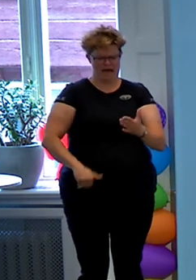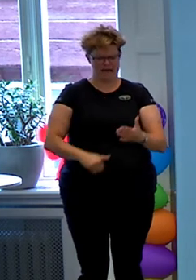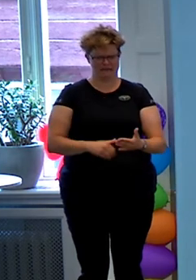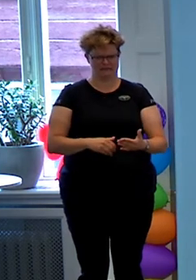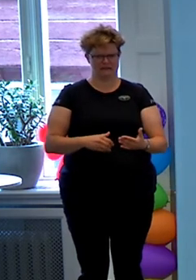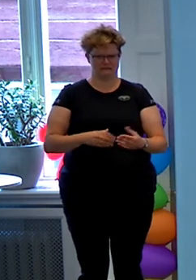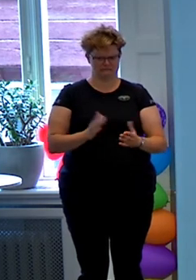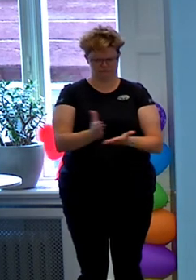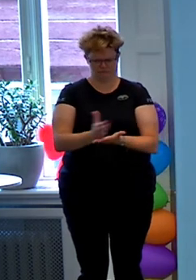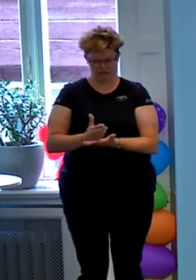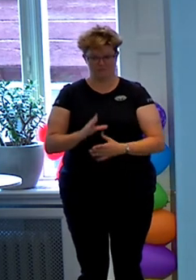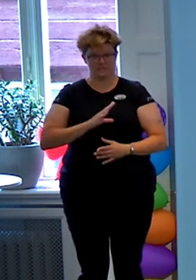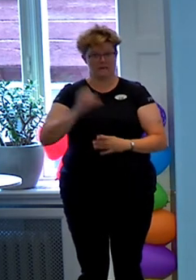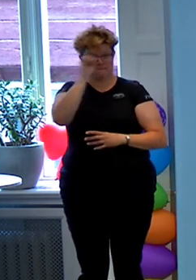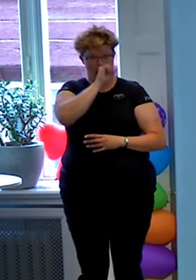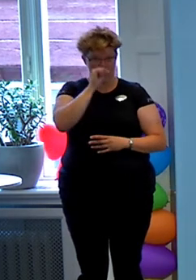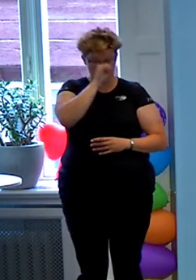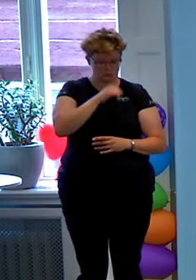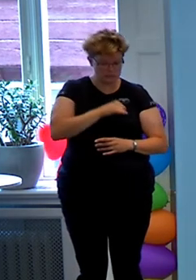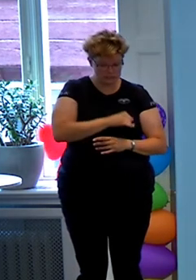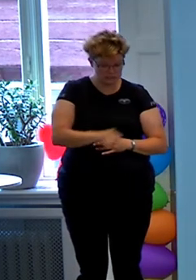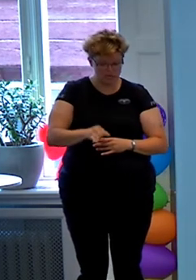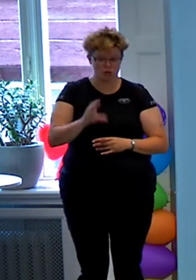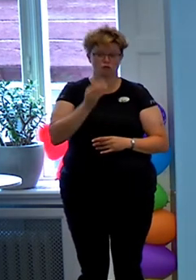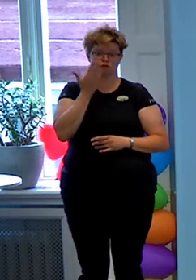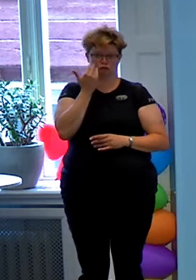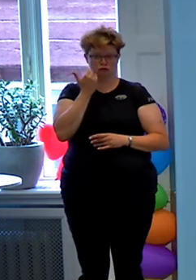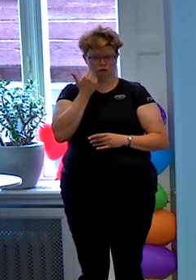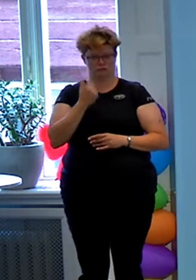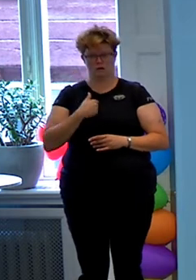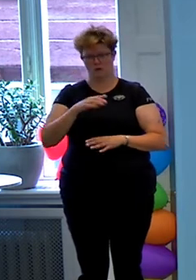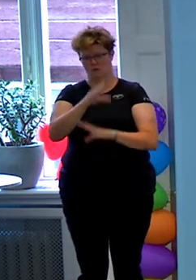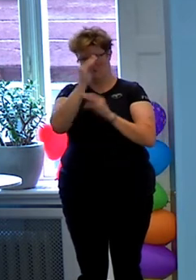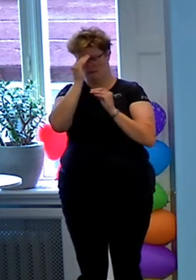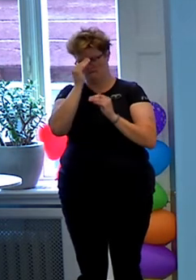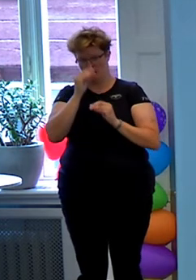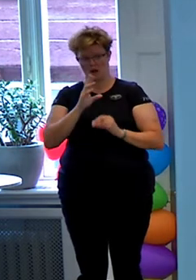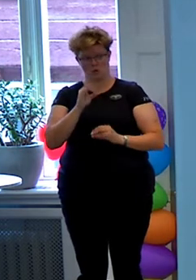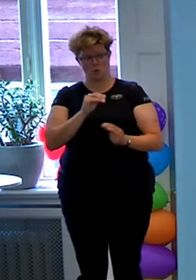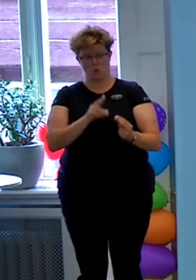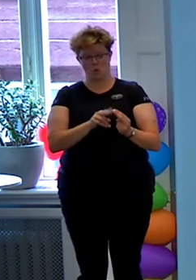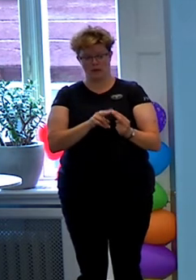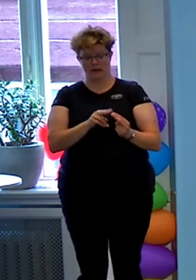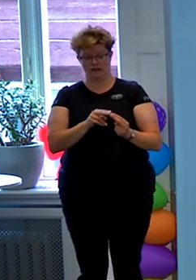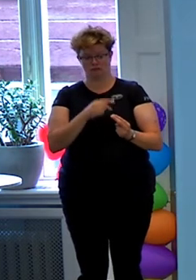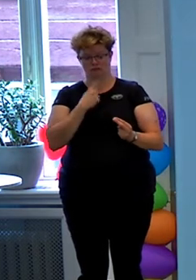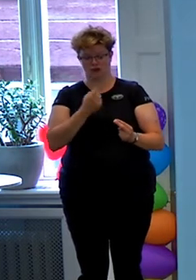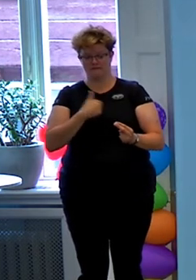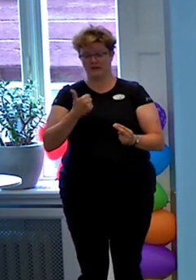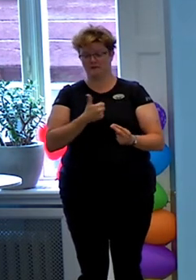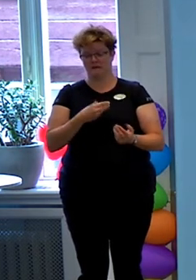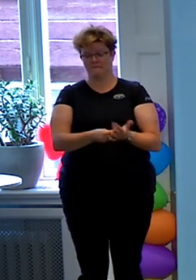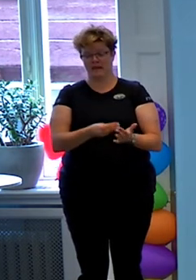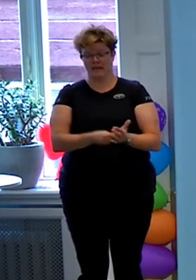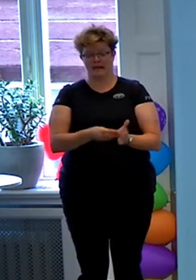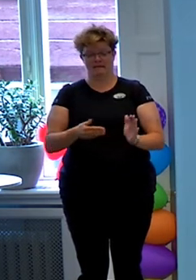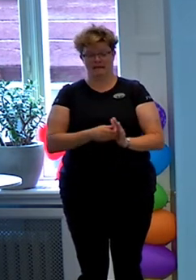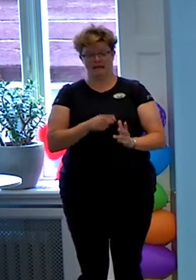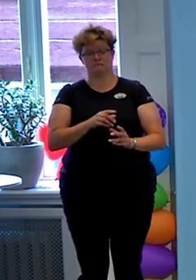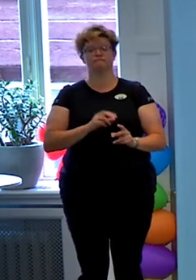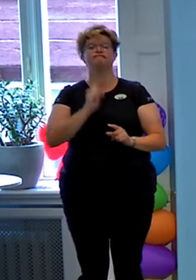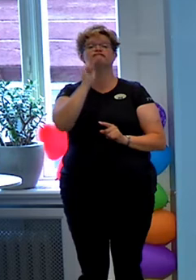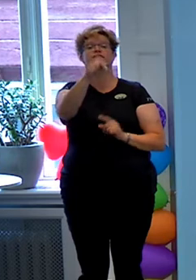mängder. Och när de då häromåret, vad jag har förstått nu, tog kontakt, vi behöver pengar till det här, gick man